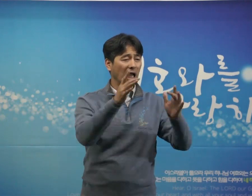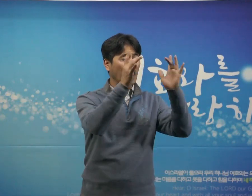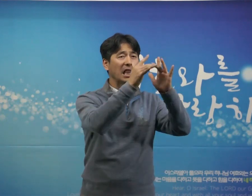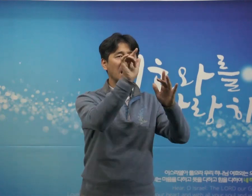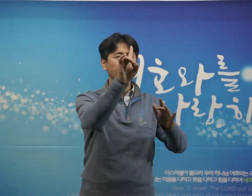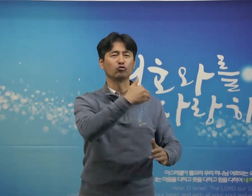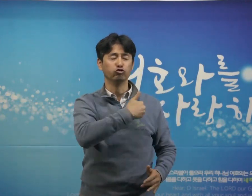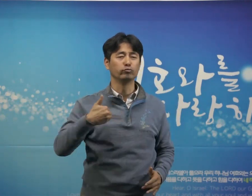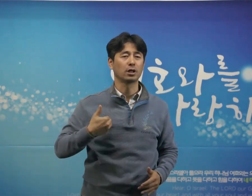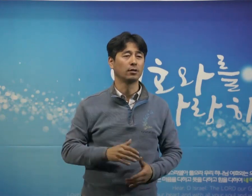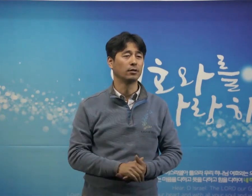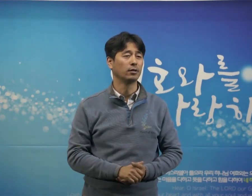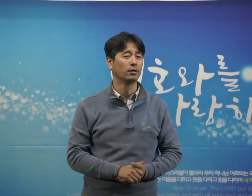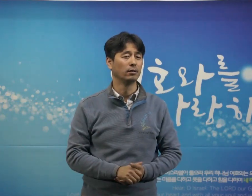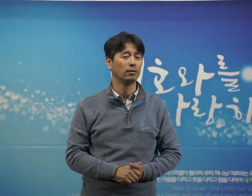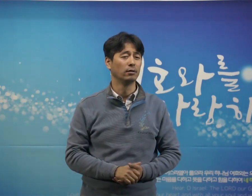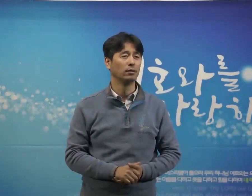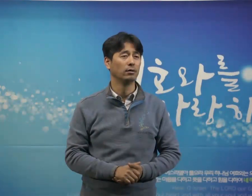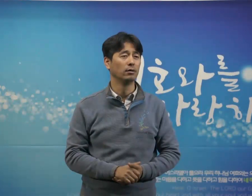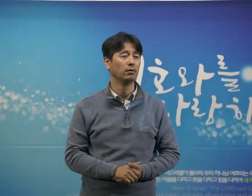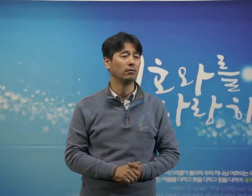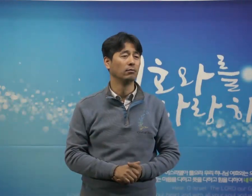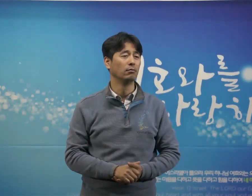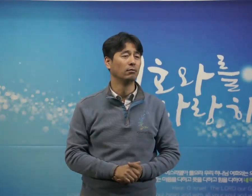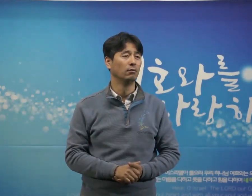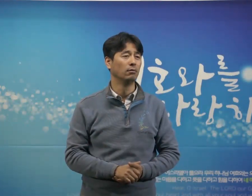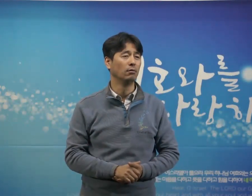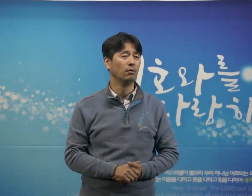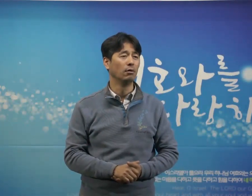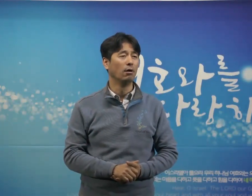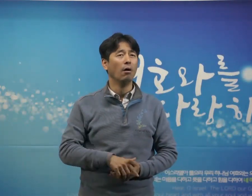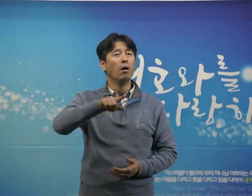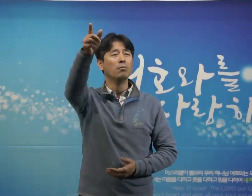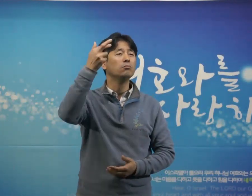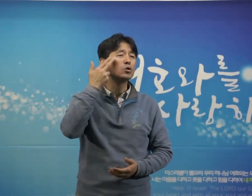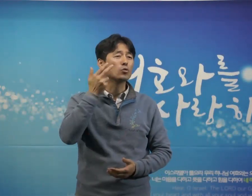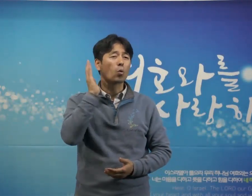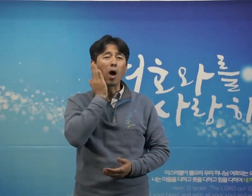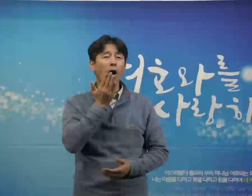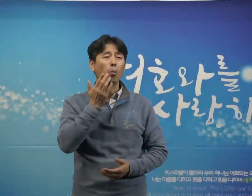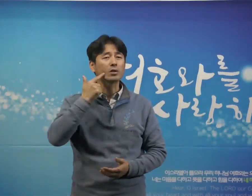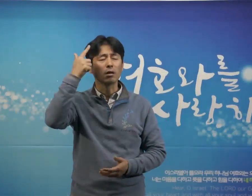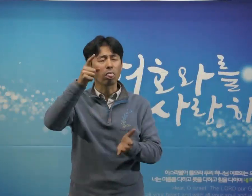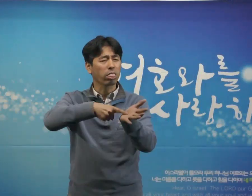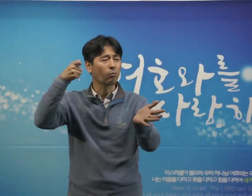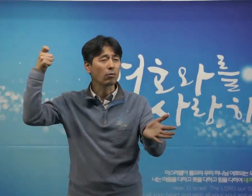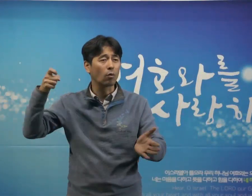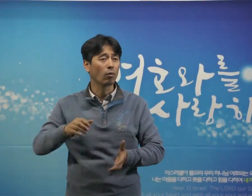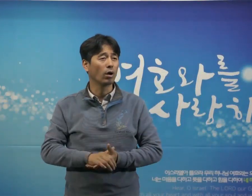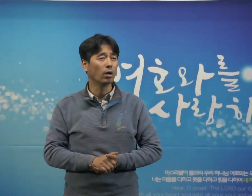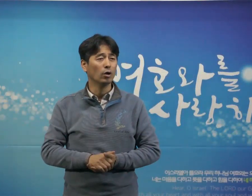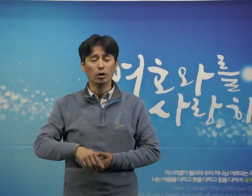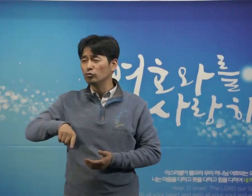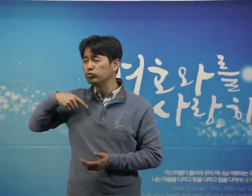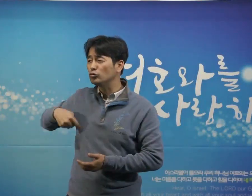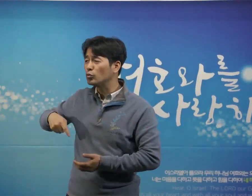됩니다. 인터넷을 통해서 나타낼 수 있다는 것이죠. 미국의